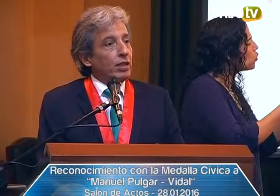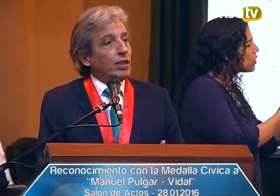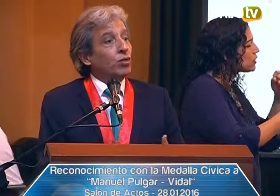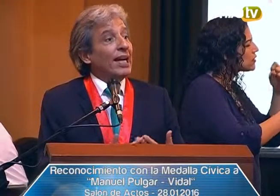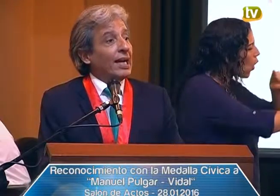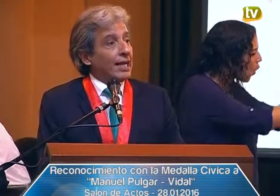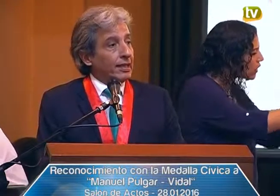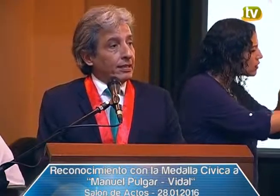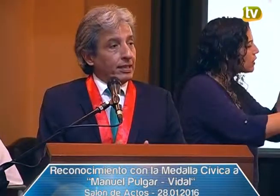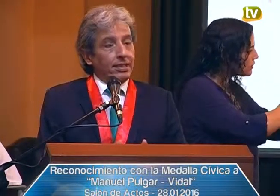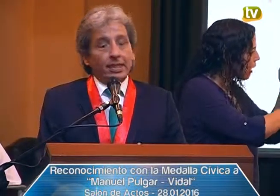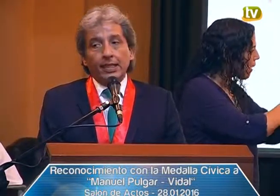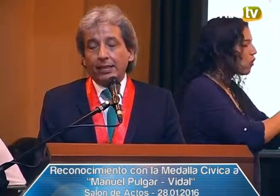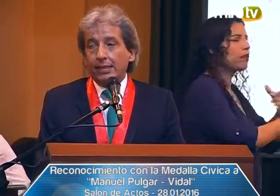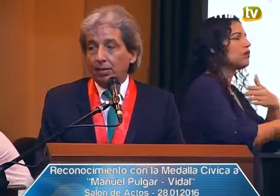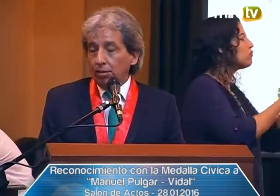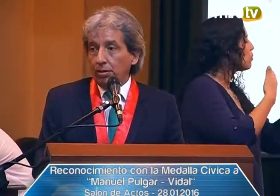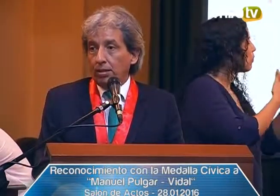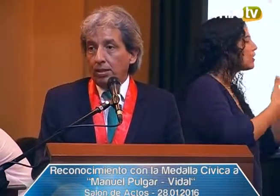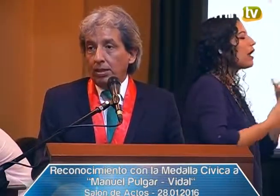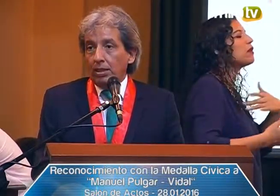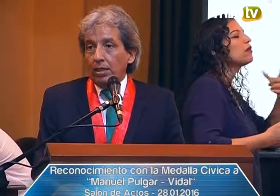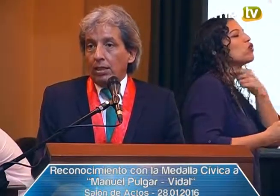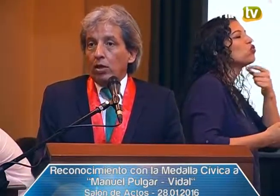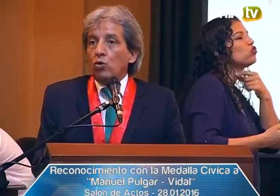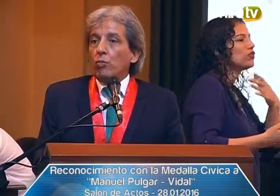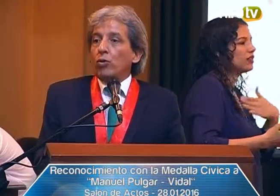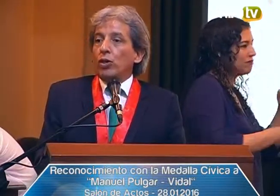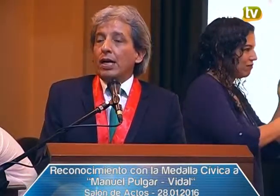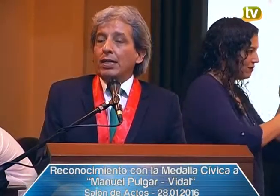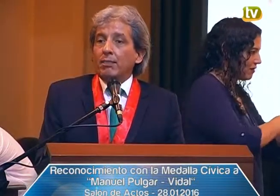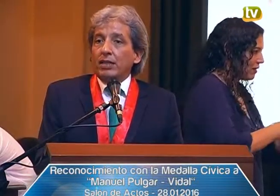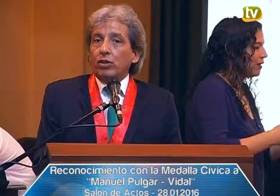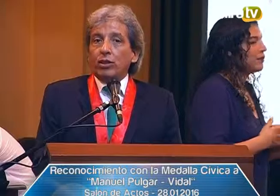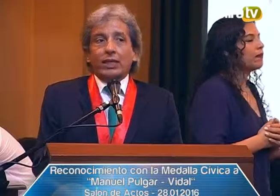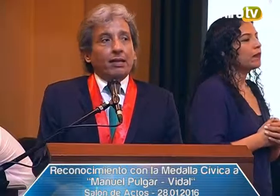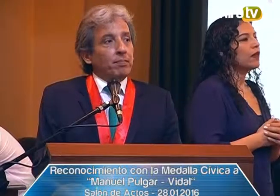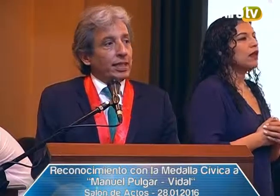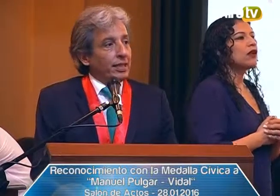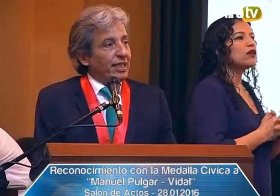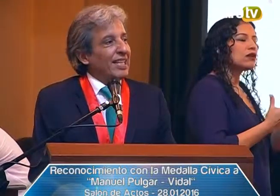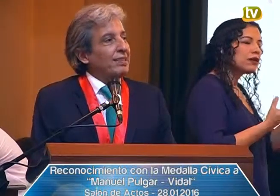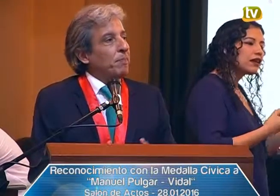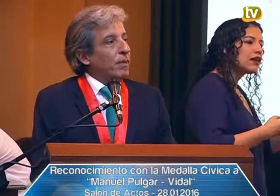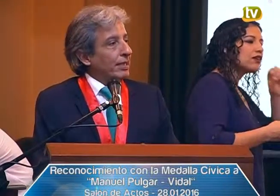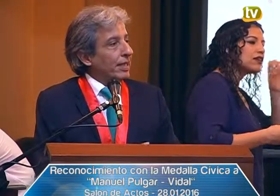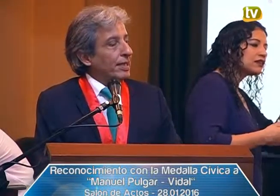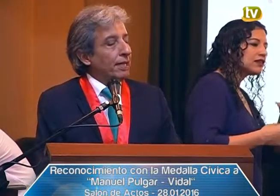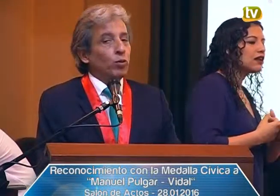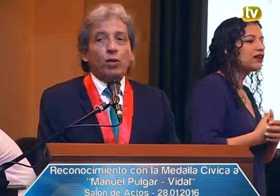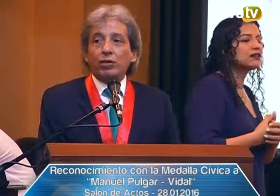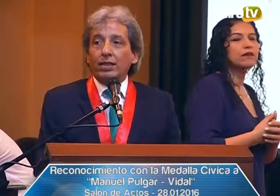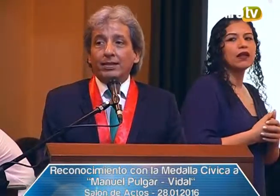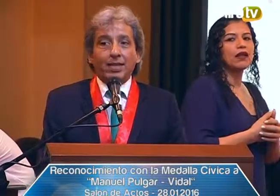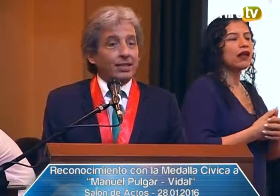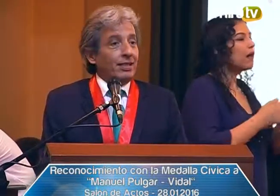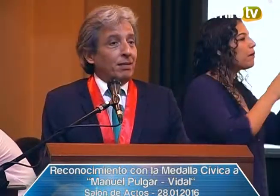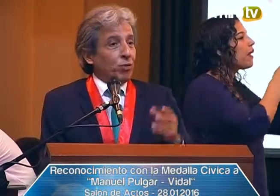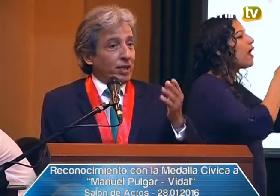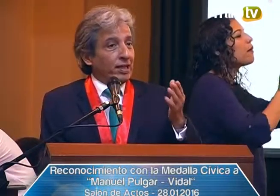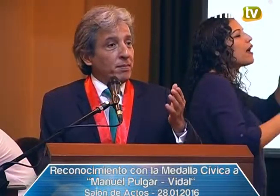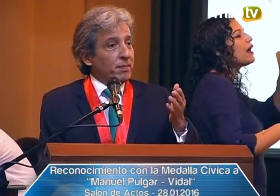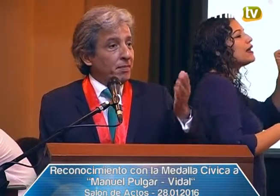satisfacción y unas ganas de seguir haciéndolo. No puedo dejar de mencionar también la simpleza, y ahí voy a